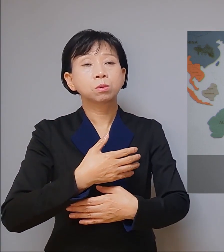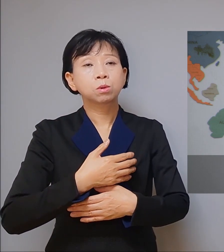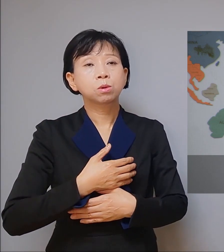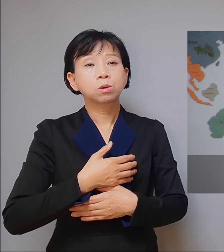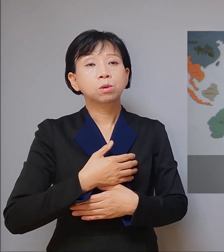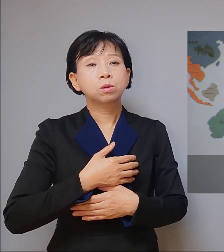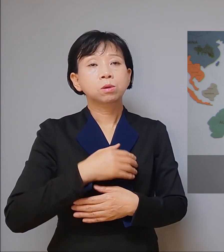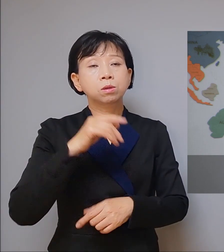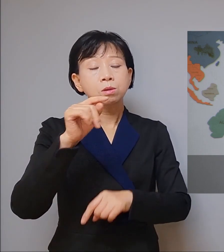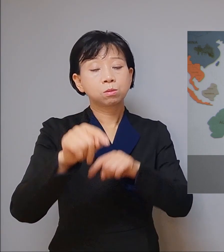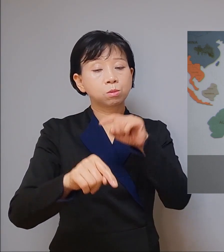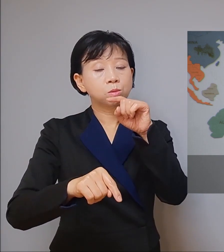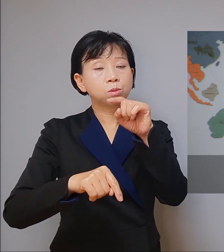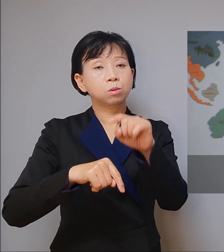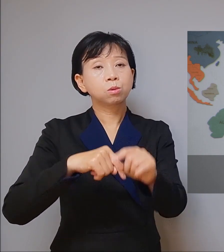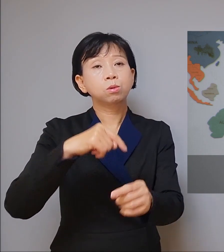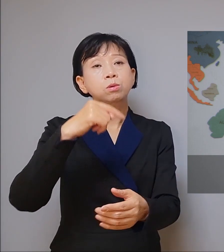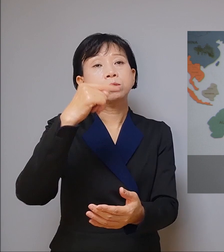품으로